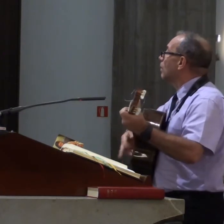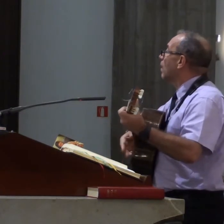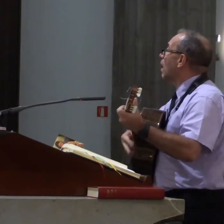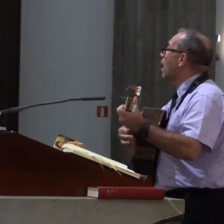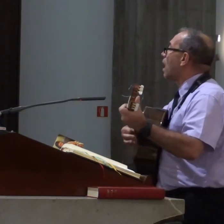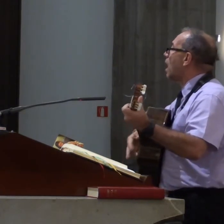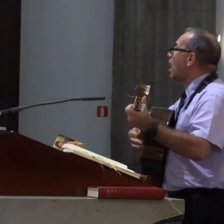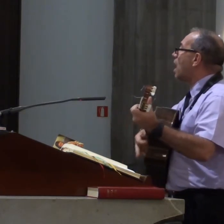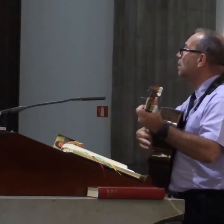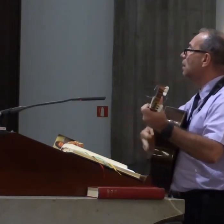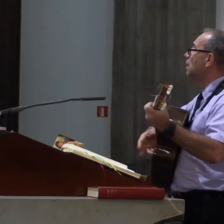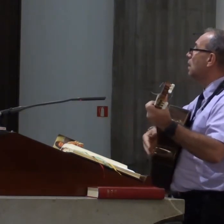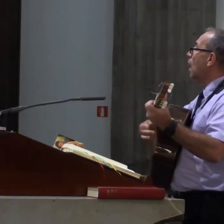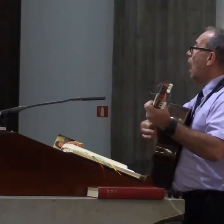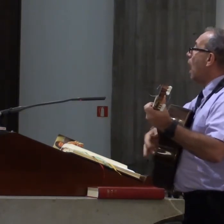ritmo